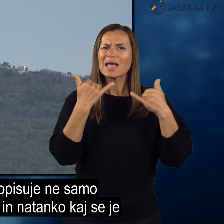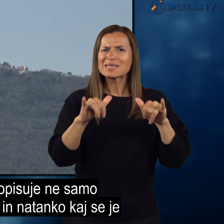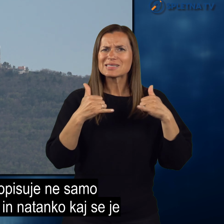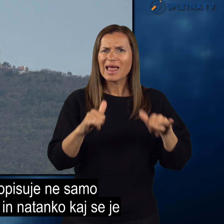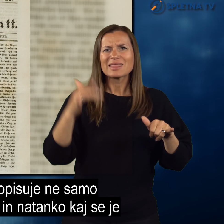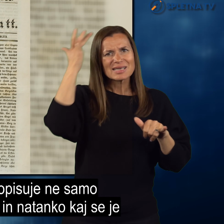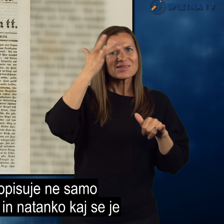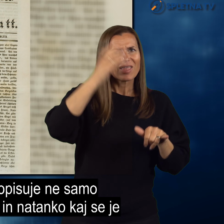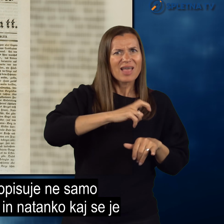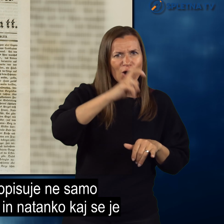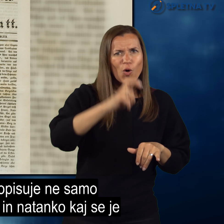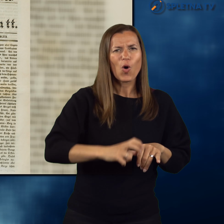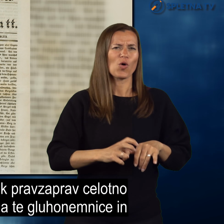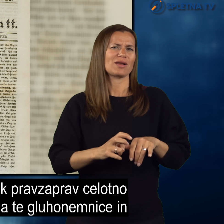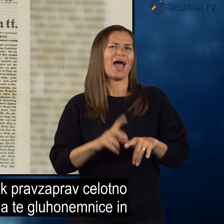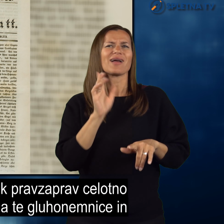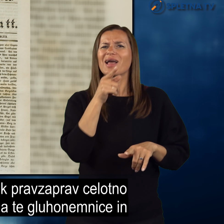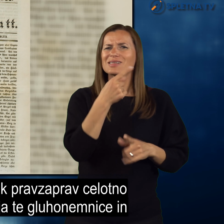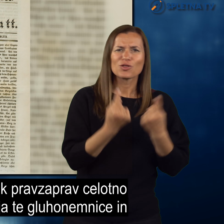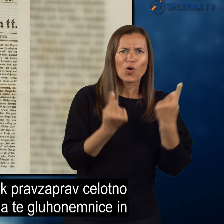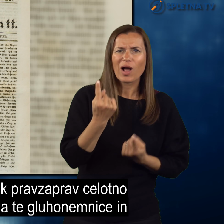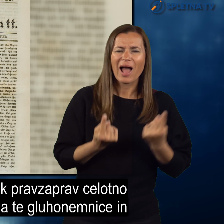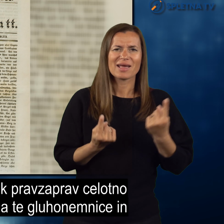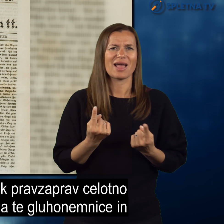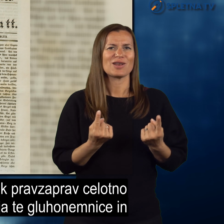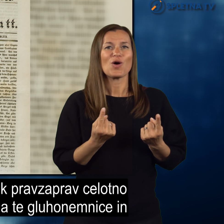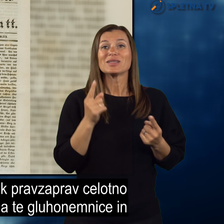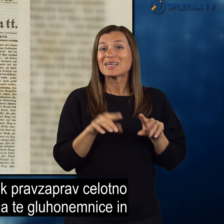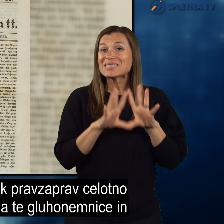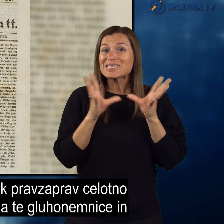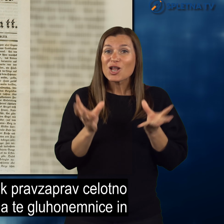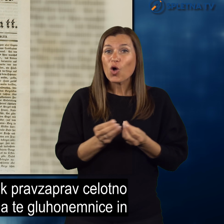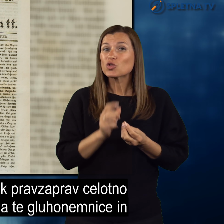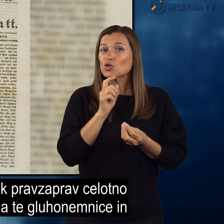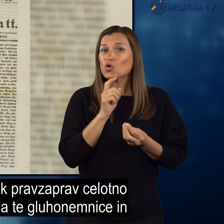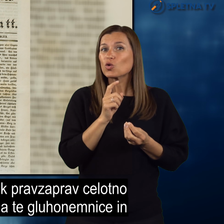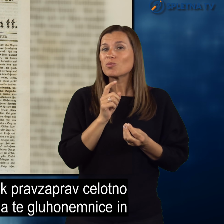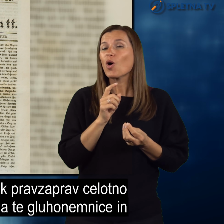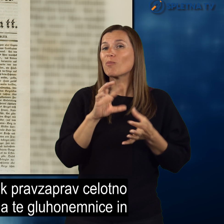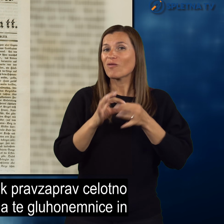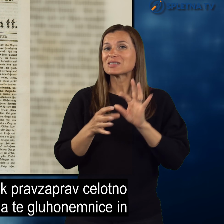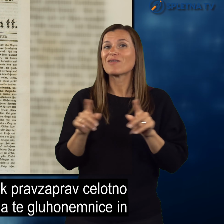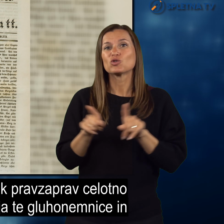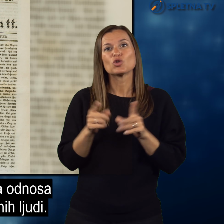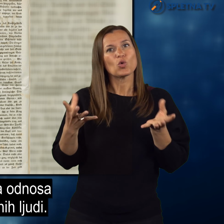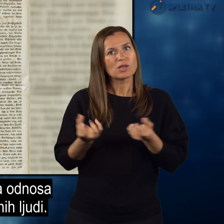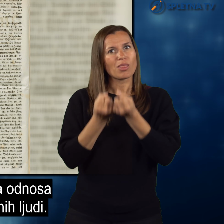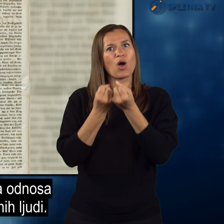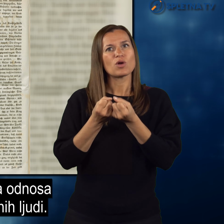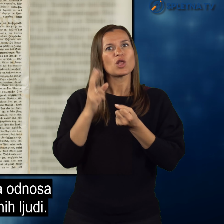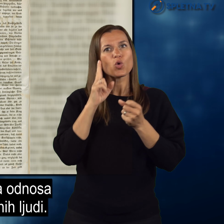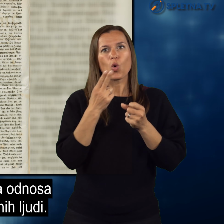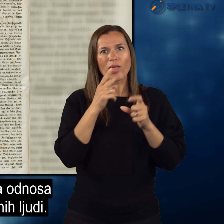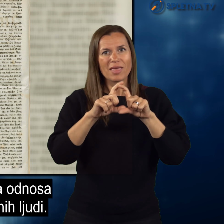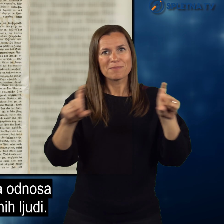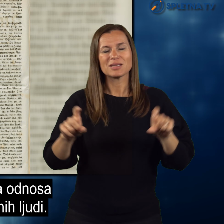Sveto Goro in natanko, kaj se je tam dogajalo, ampak pravzaprav celotno zgodbo ustanavljanja te gluhonemnice in svojega odnosa